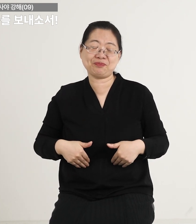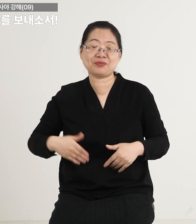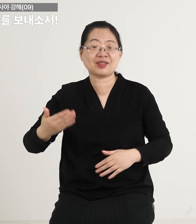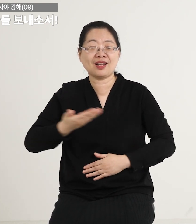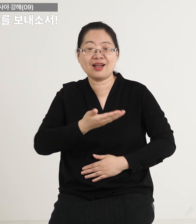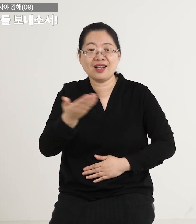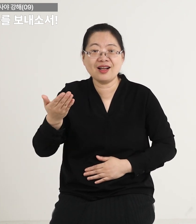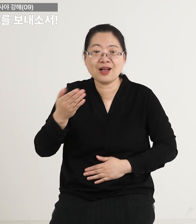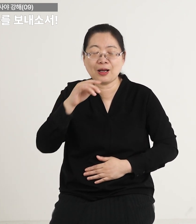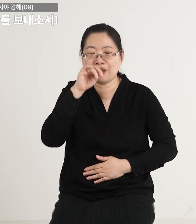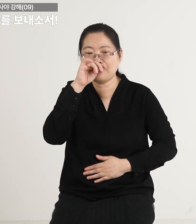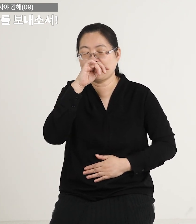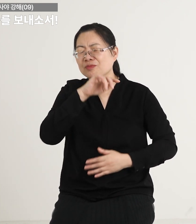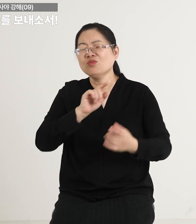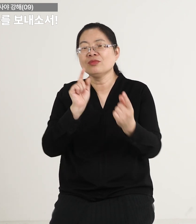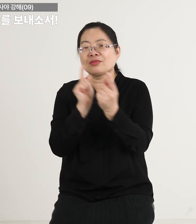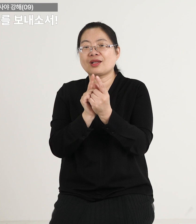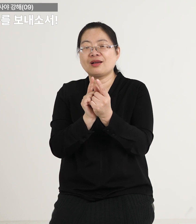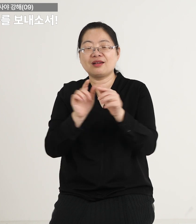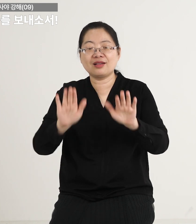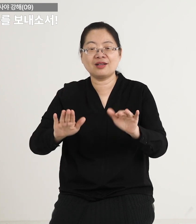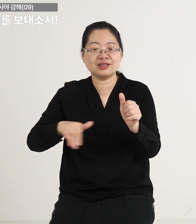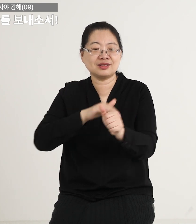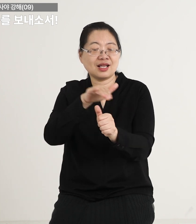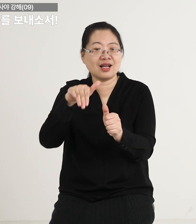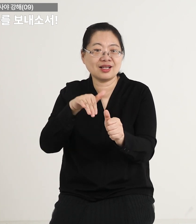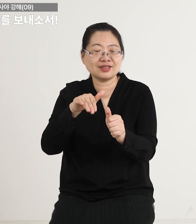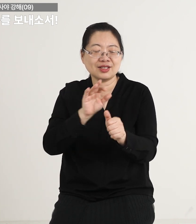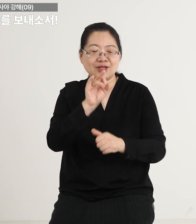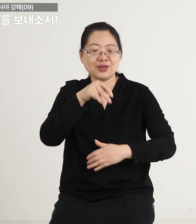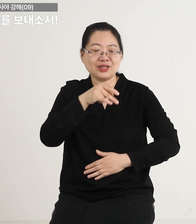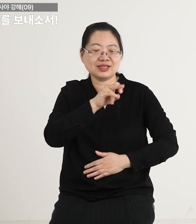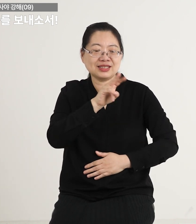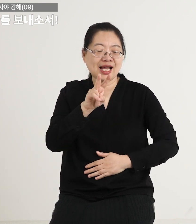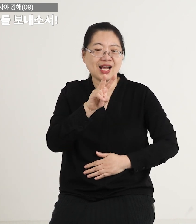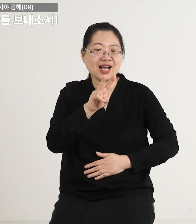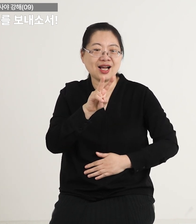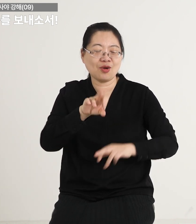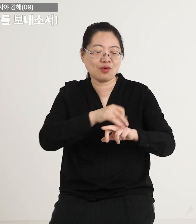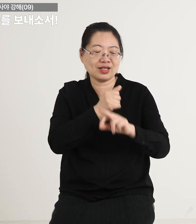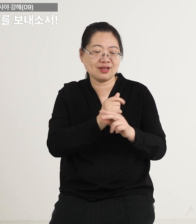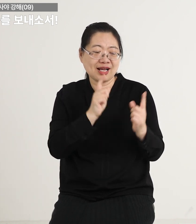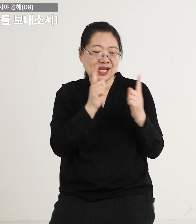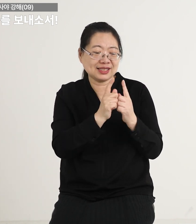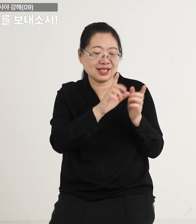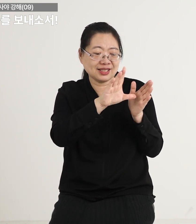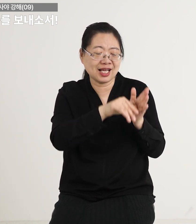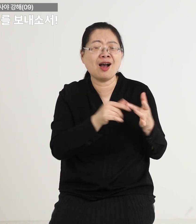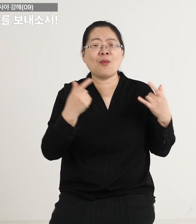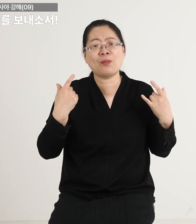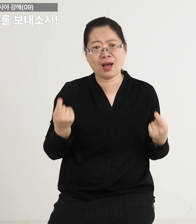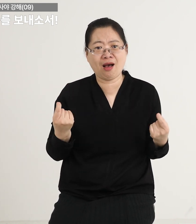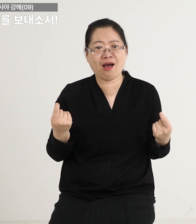여러분들이 마주하고 있는 현실이 우시아가 마주했던 시대와